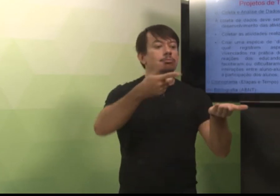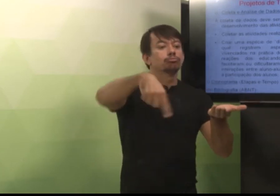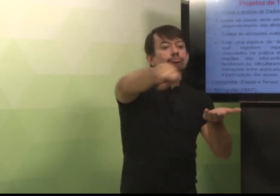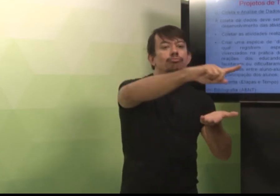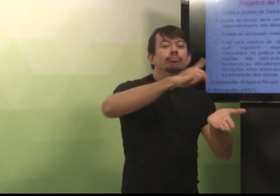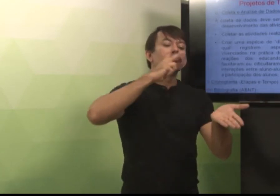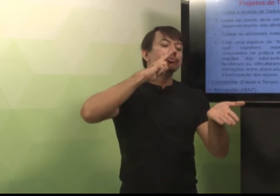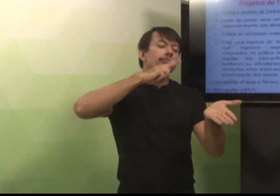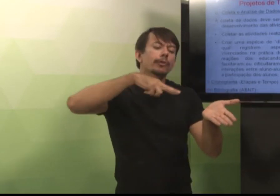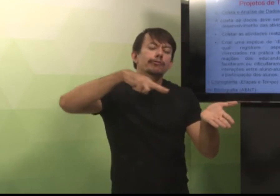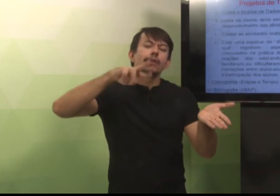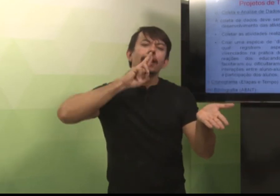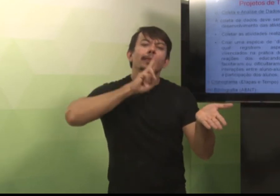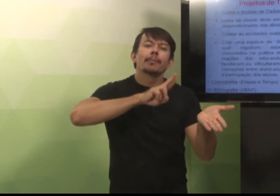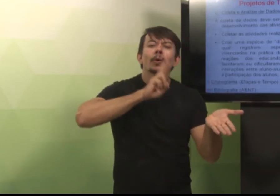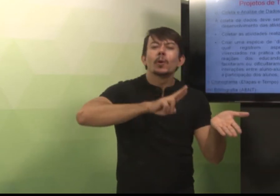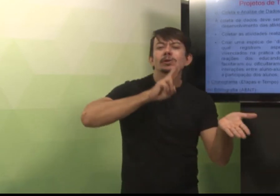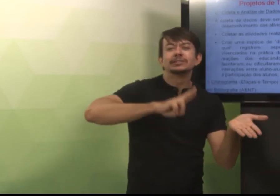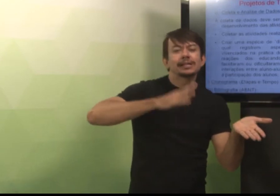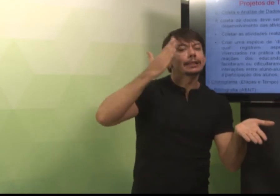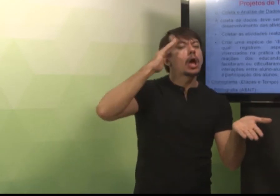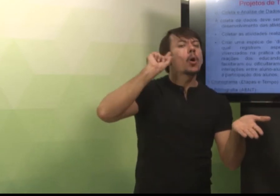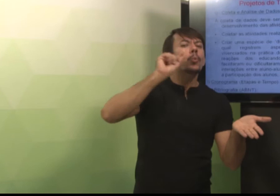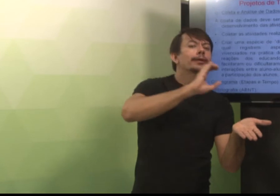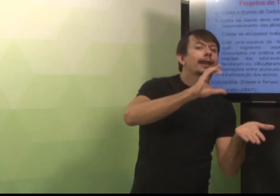Os alunos vão ler para compreender o que é,